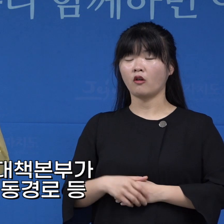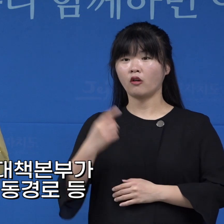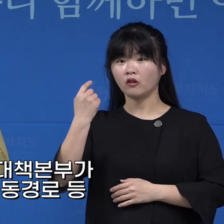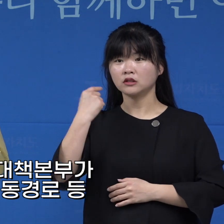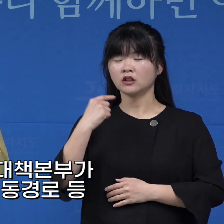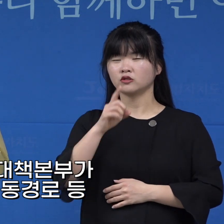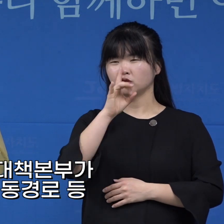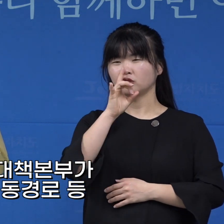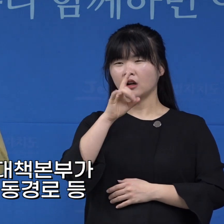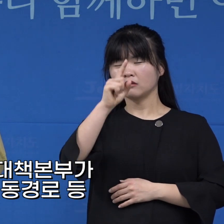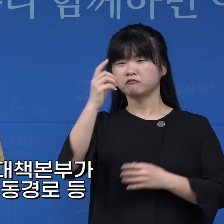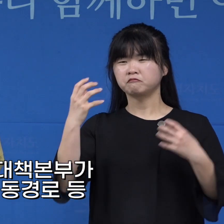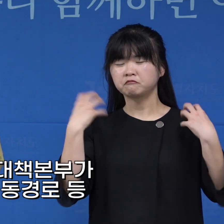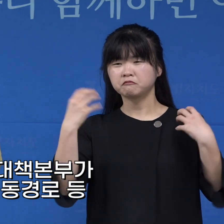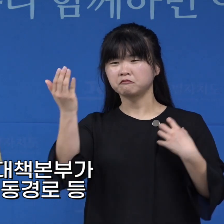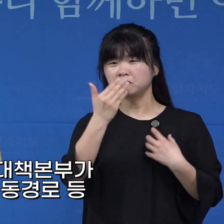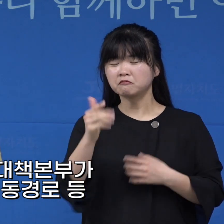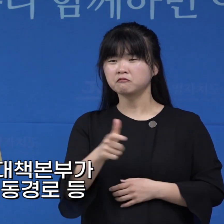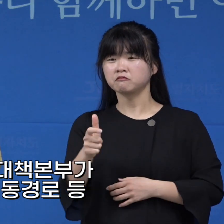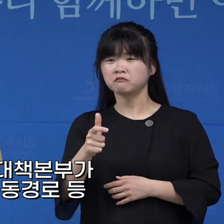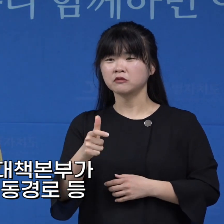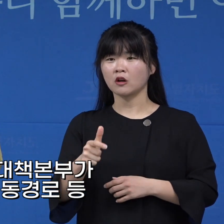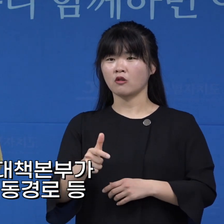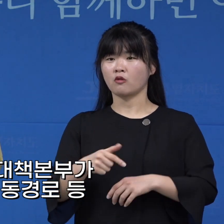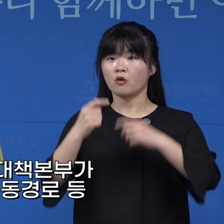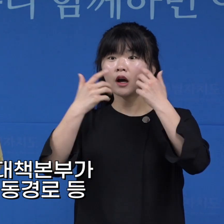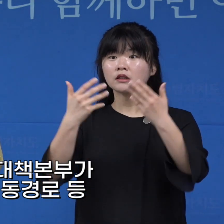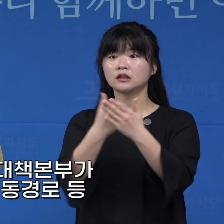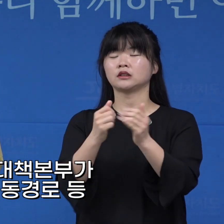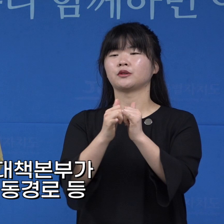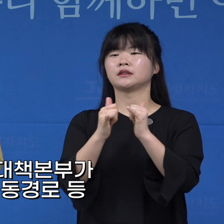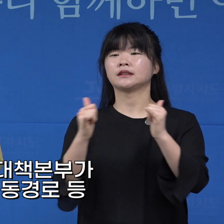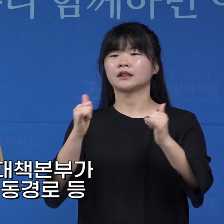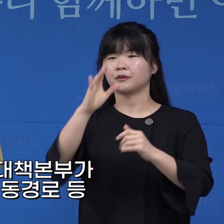어제 중앙방역대책본부가 확진 환자의